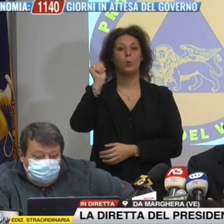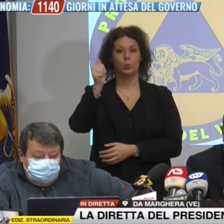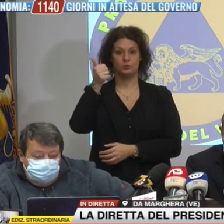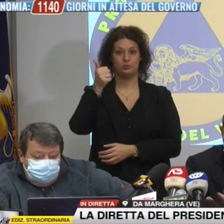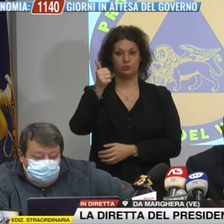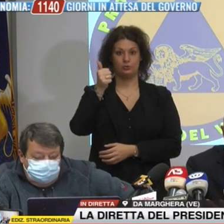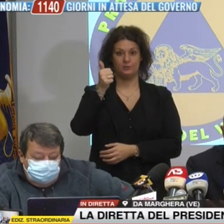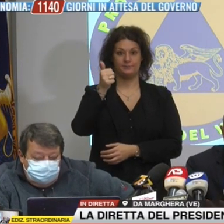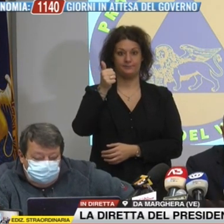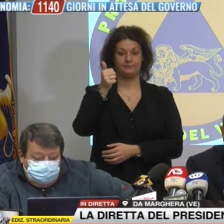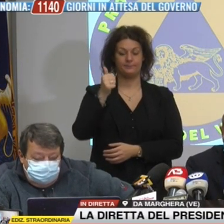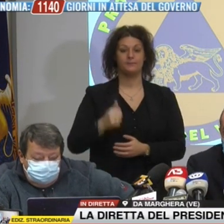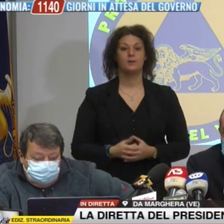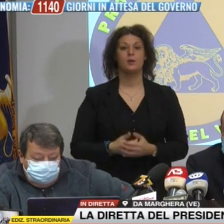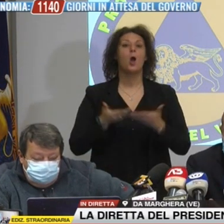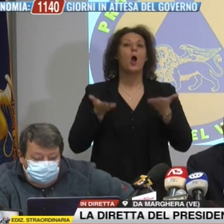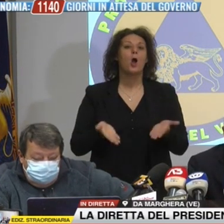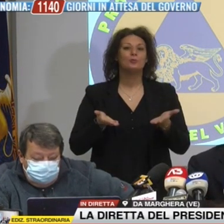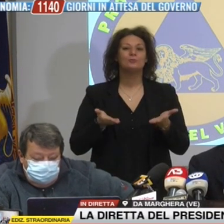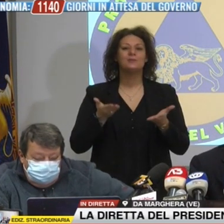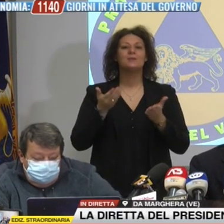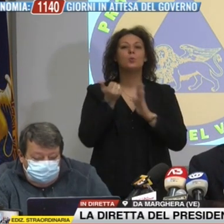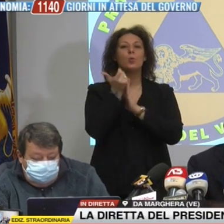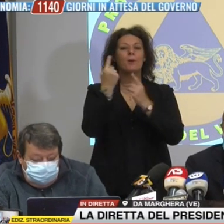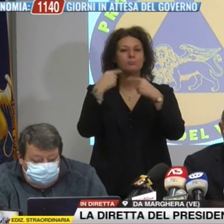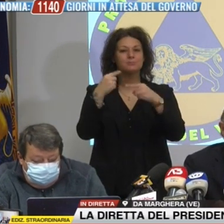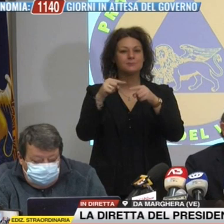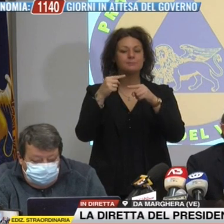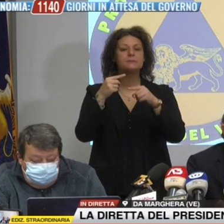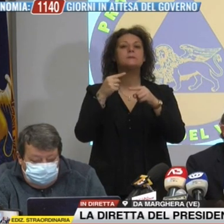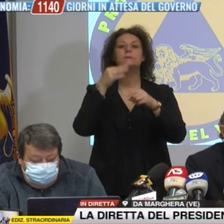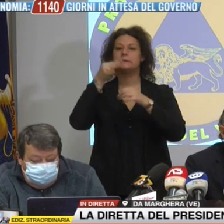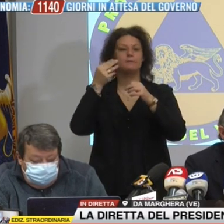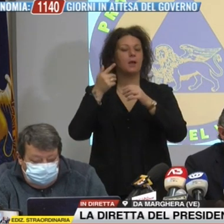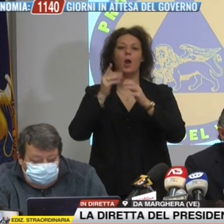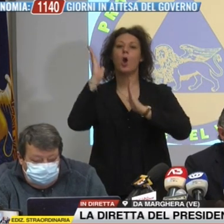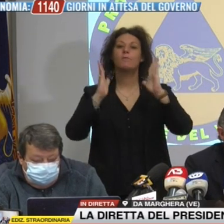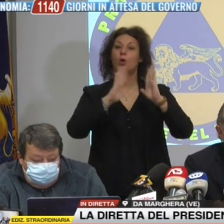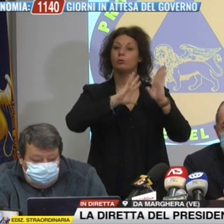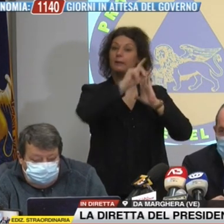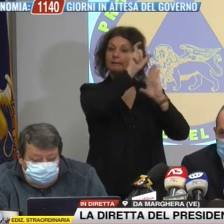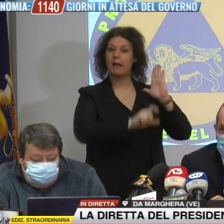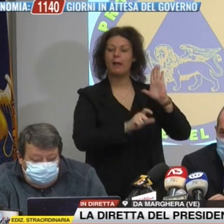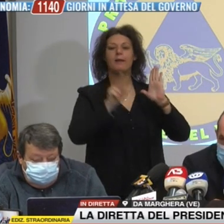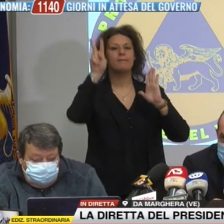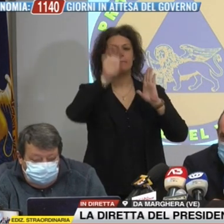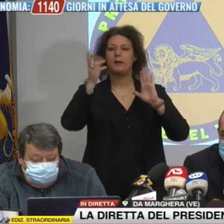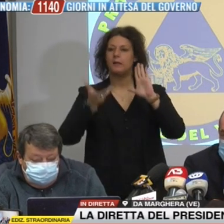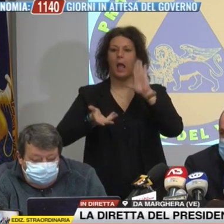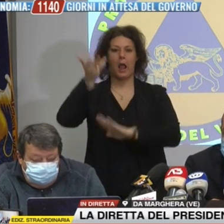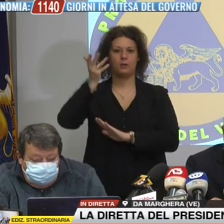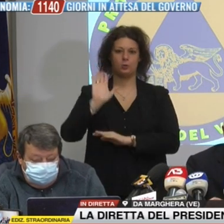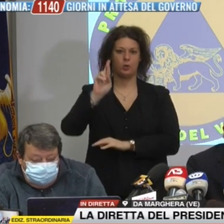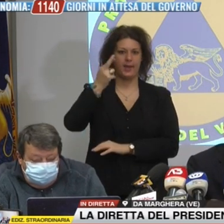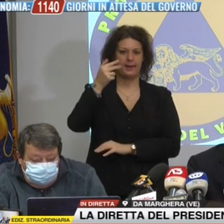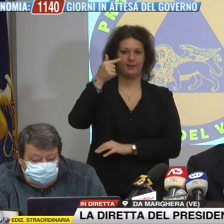essere i più virtuosi della situazione. Oggi siamo quelli che hanno l'R con T più alto. Diciamo che da noi cala, e